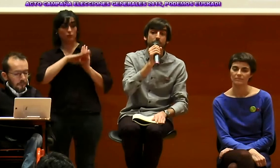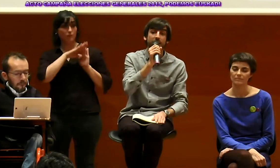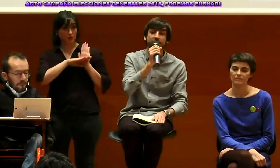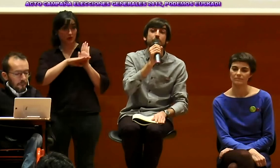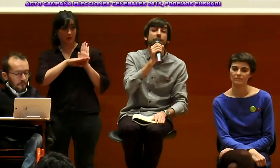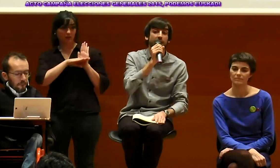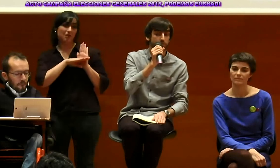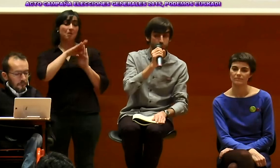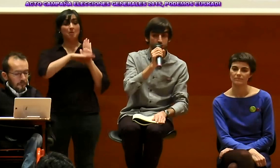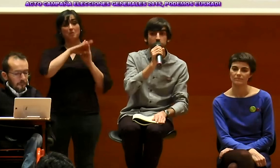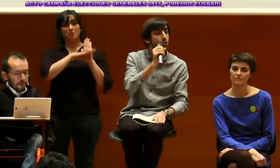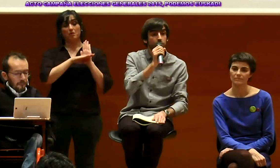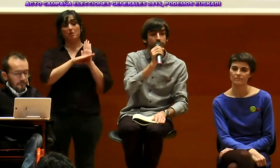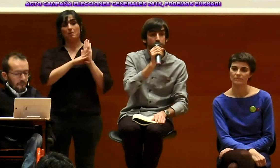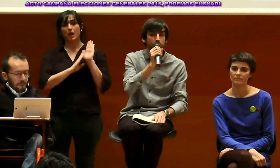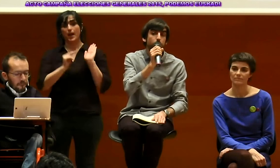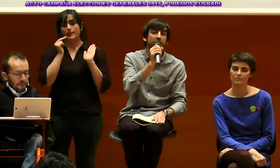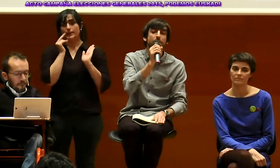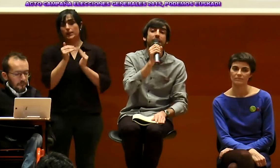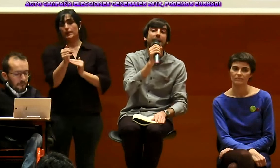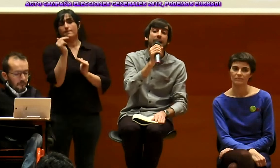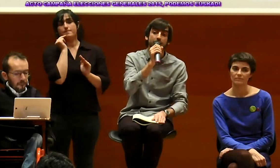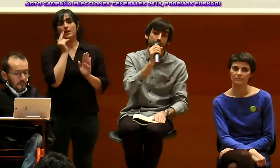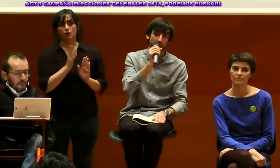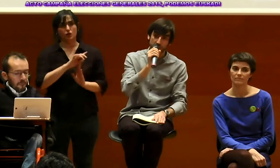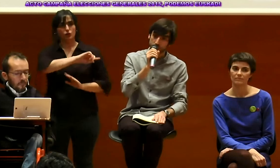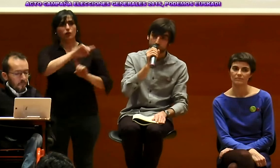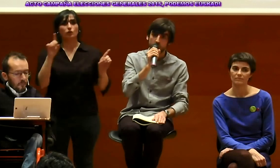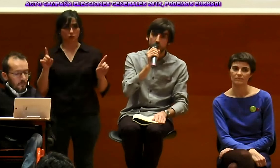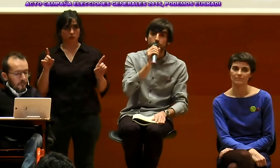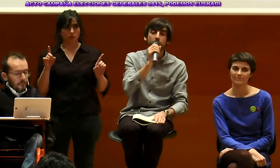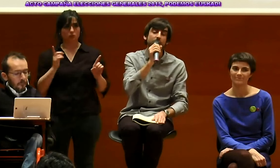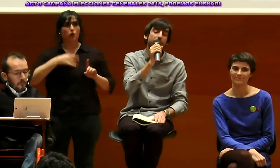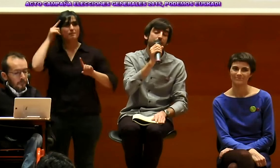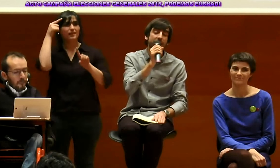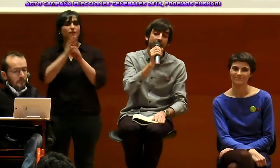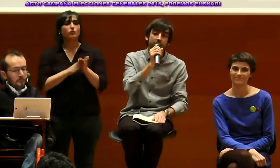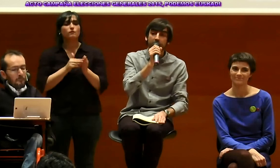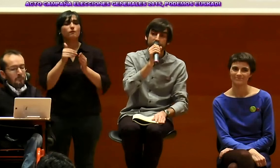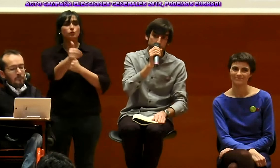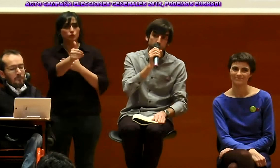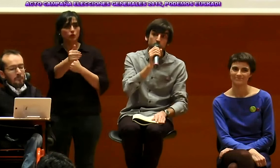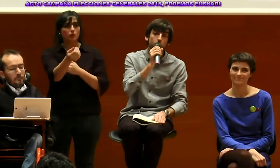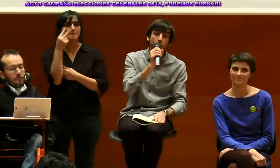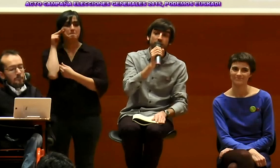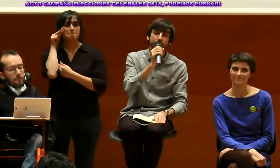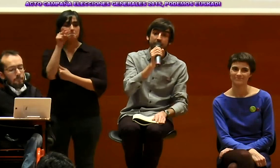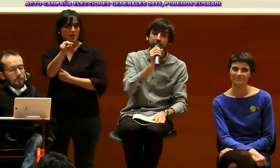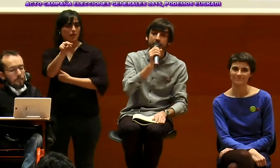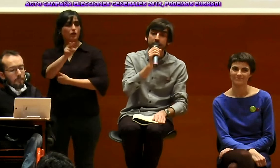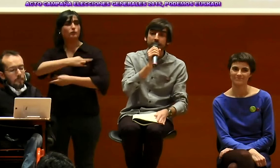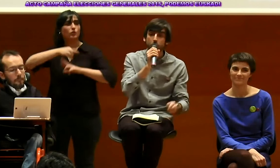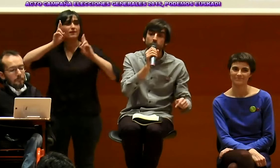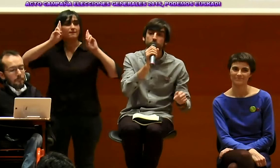programa para temer al futuro, sino todo lo contrario, un programa para ganar el futuro, un programa para mirar al futuro con